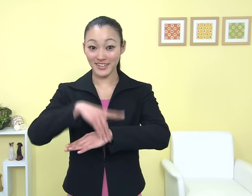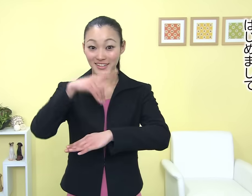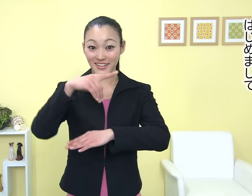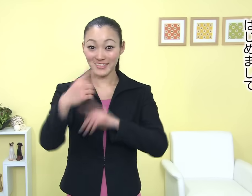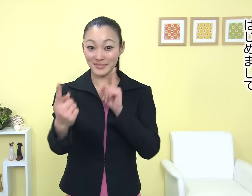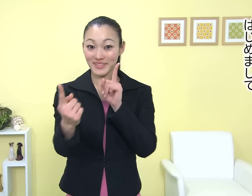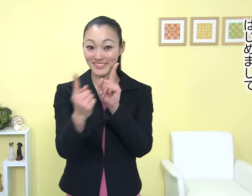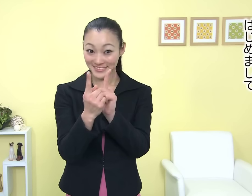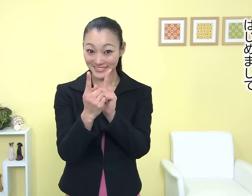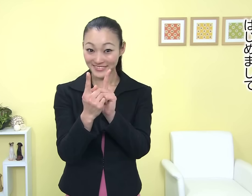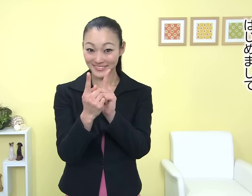はじめまして。